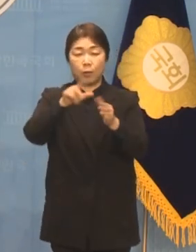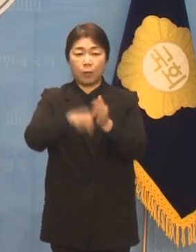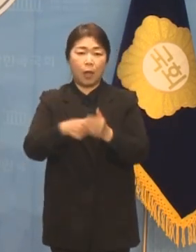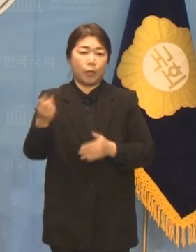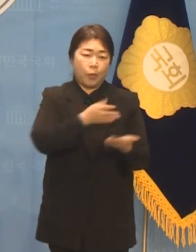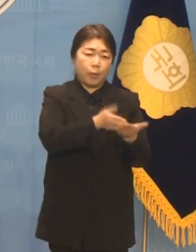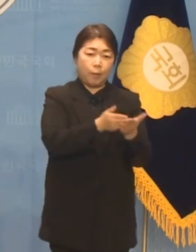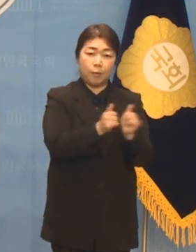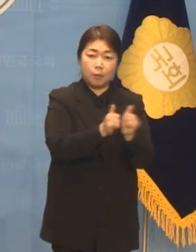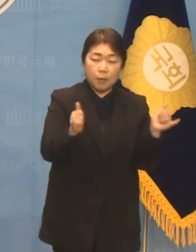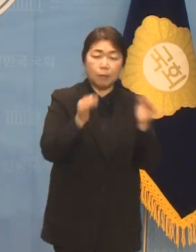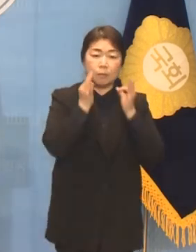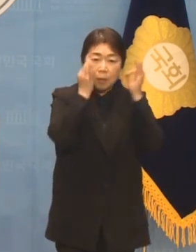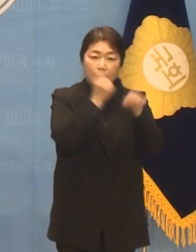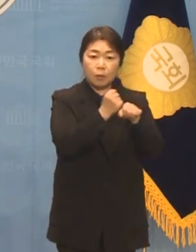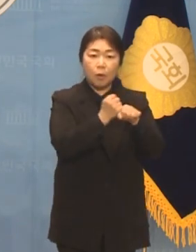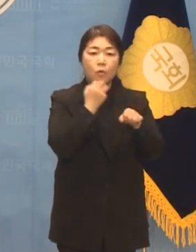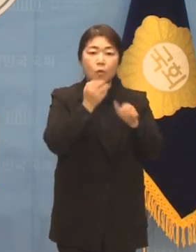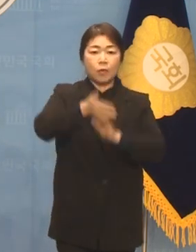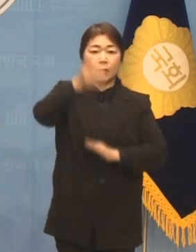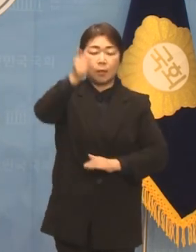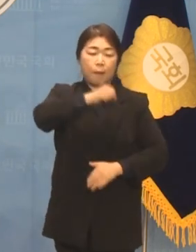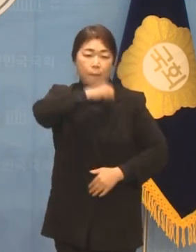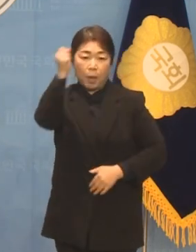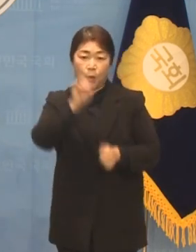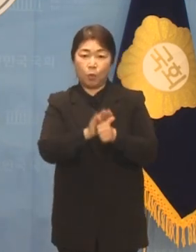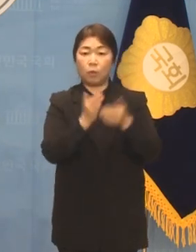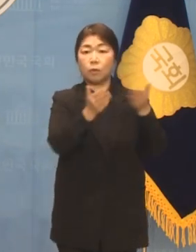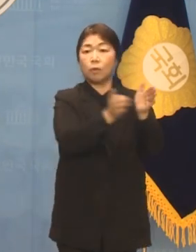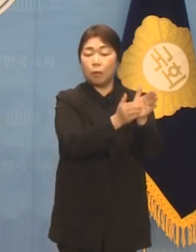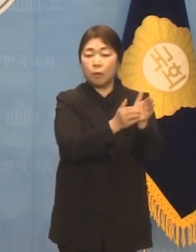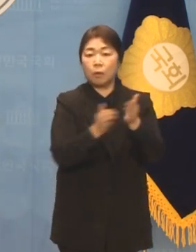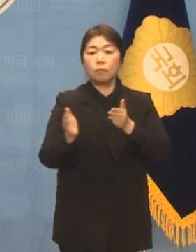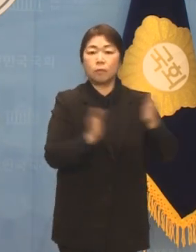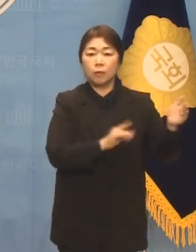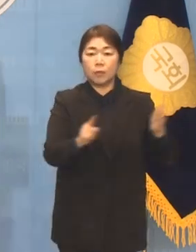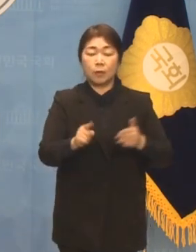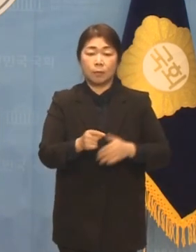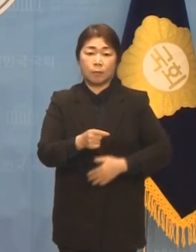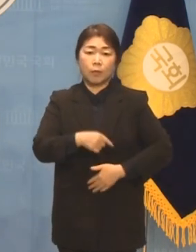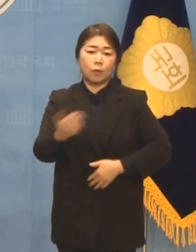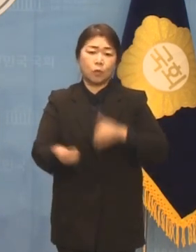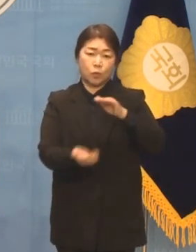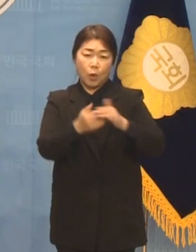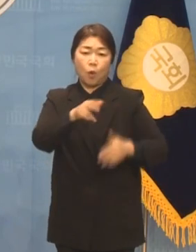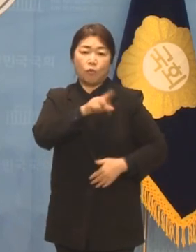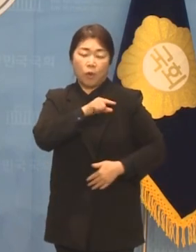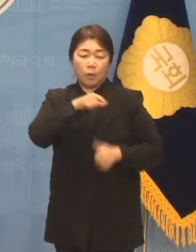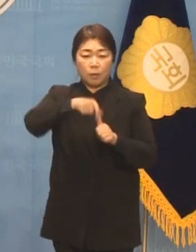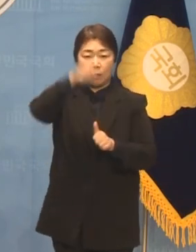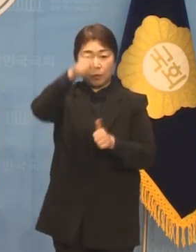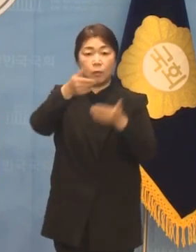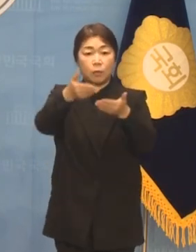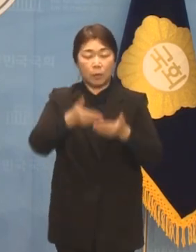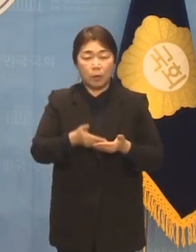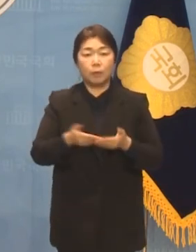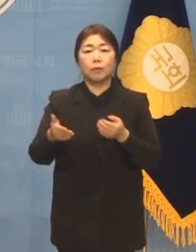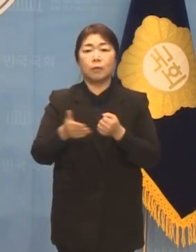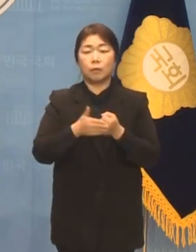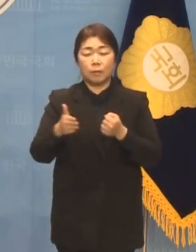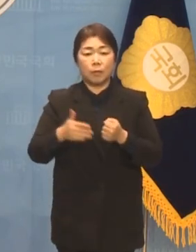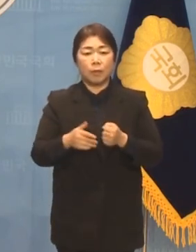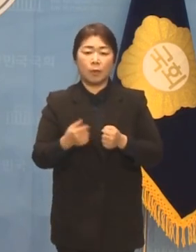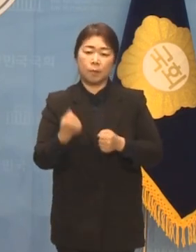대변인으로 서울시장을 당선시켜내었고 이후 전당대회에서 집권당 최고위원으로 선출되었기에